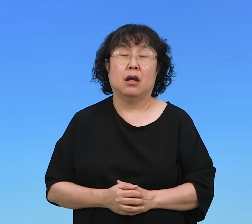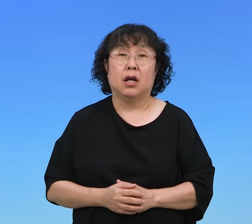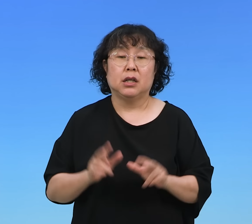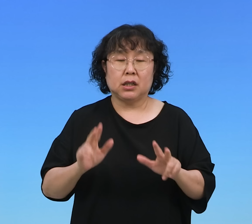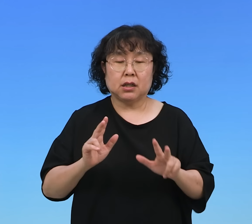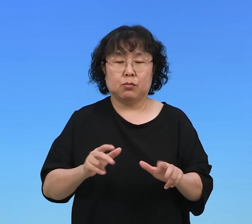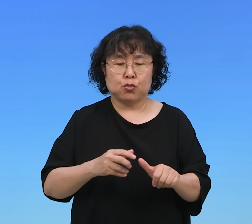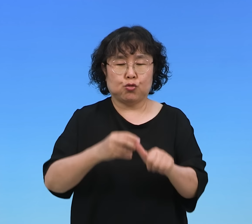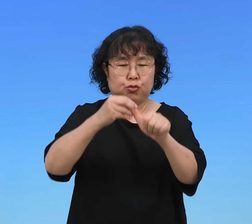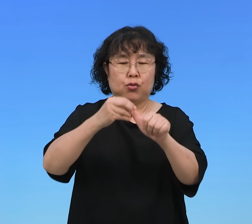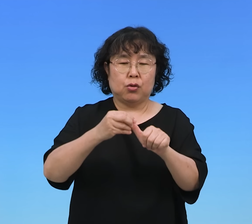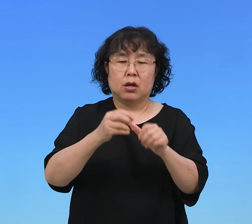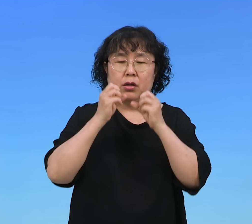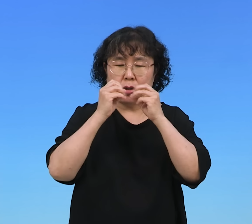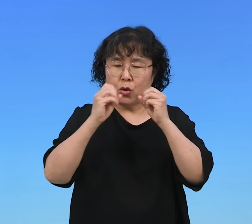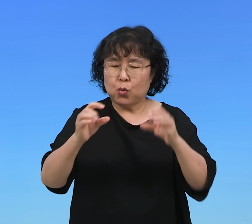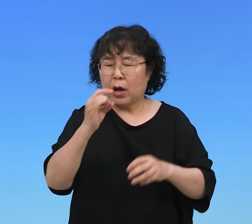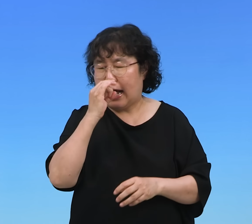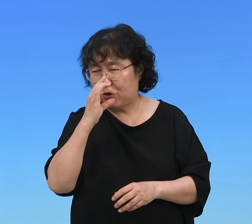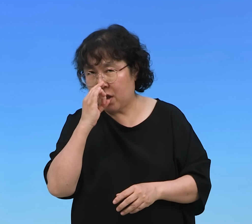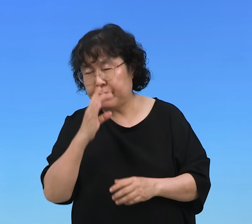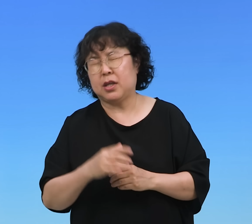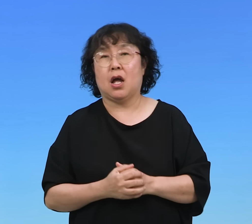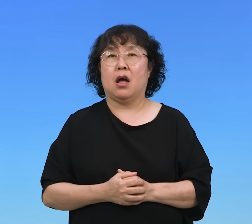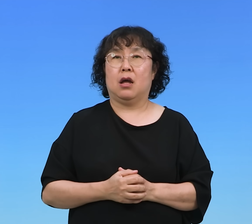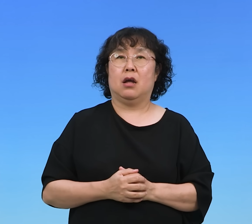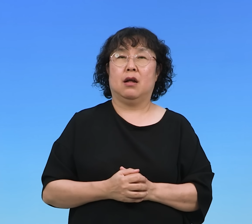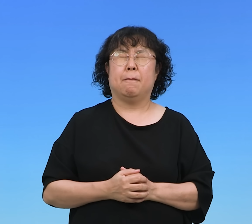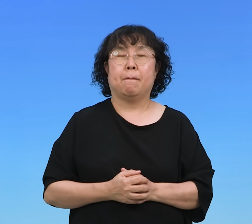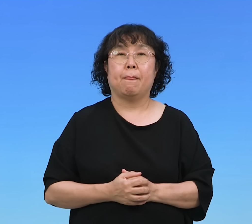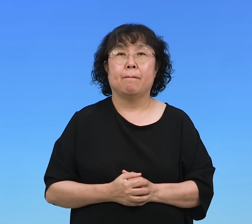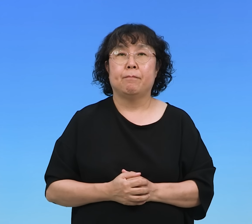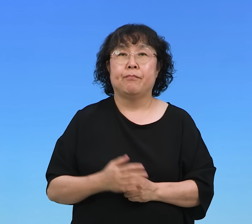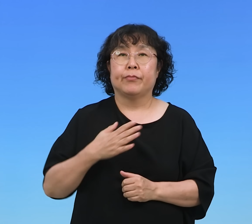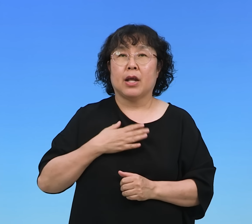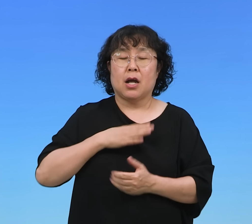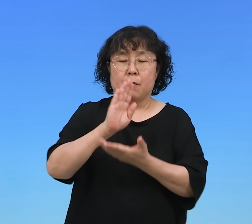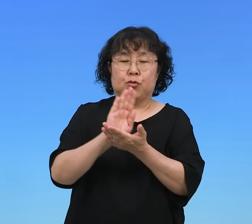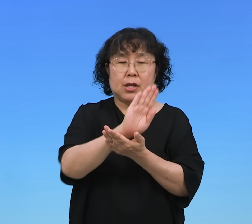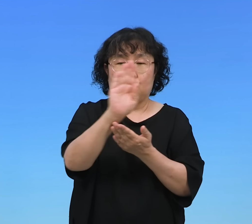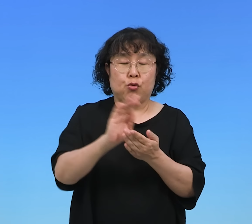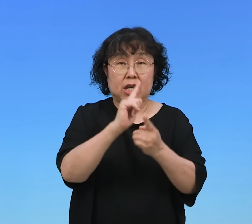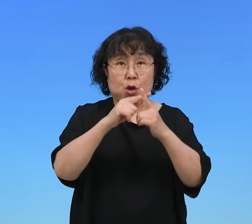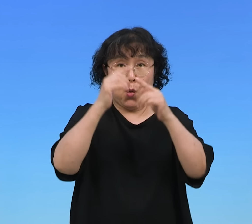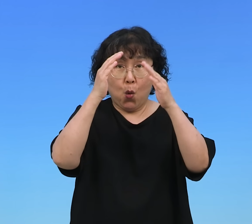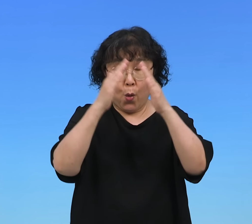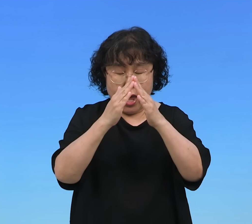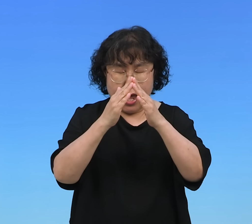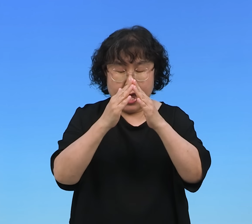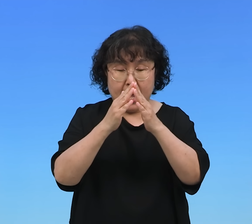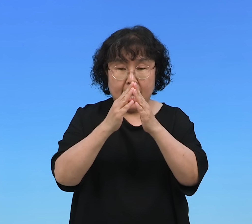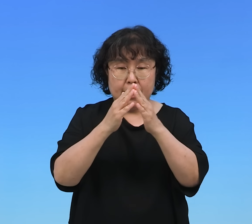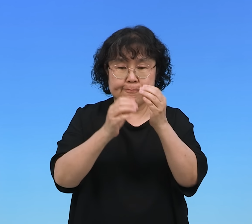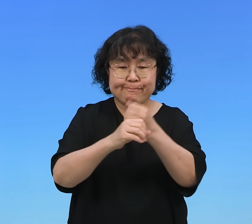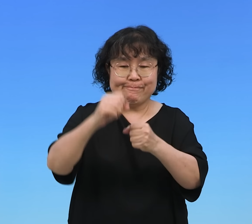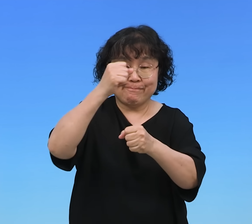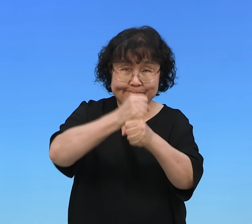교회. 제가 분당 우리를 개척할 때 꿈은 하나였습니다. 한국교회, 한국에서 제일